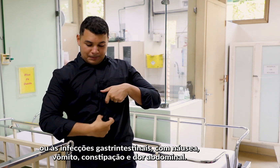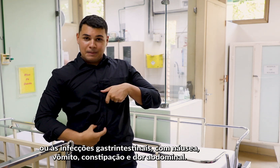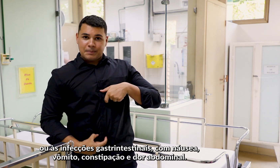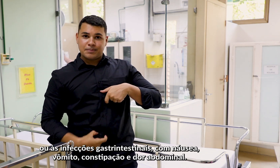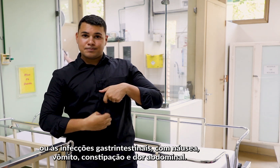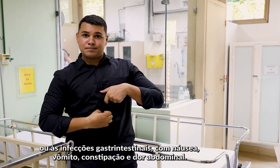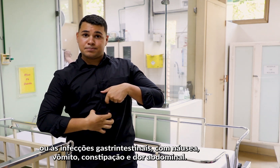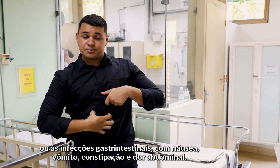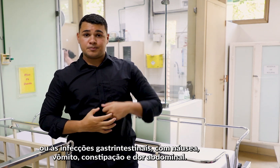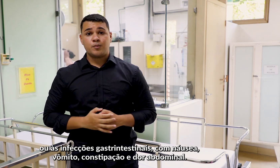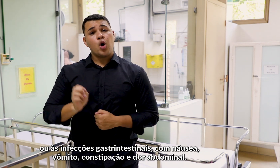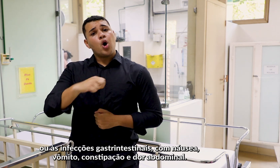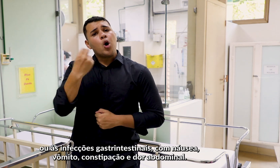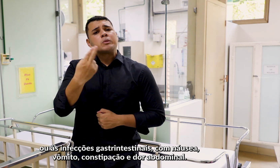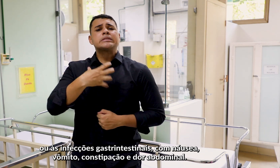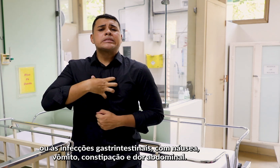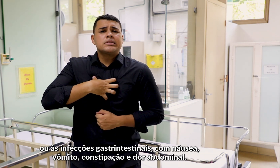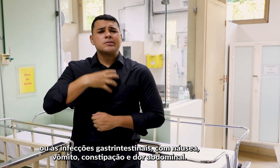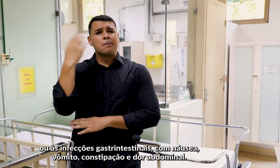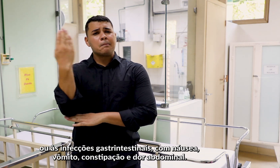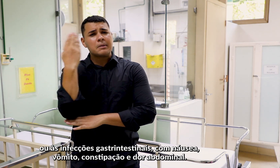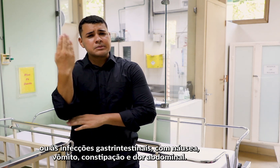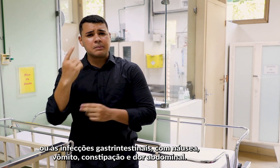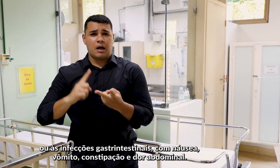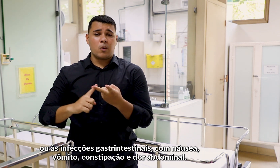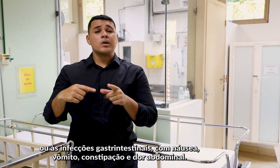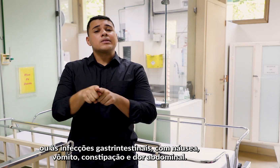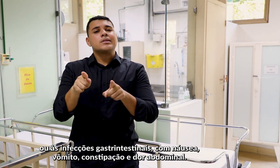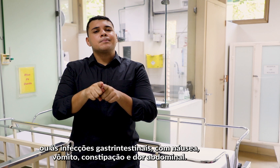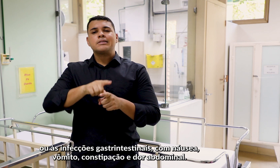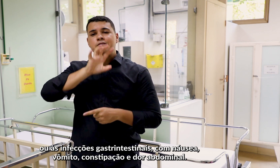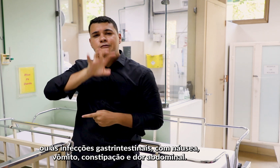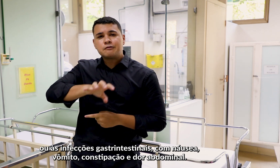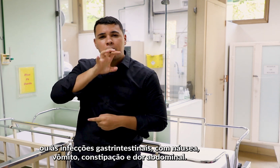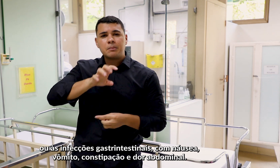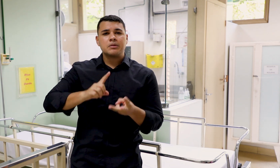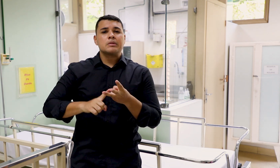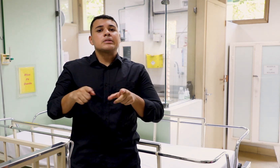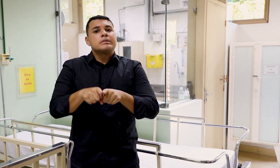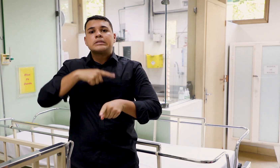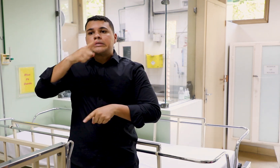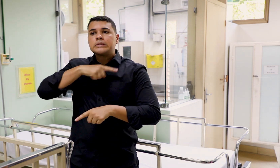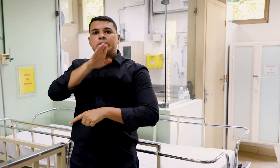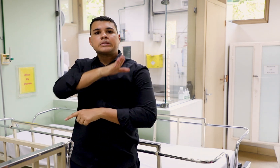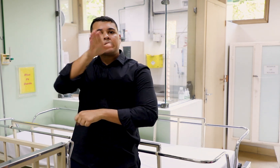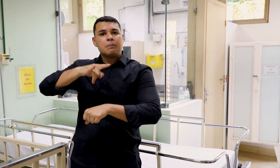náusea, vômito, constipação e dor abdominal.